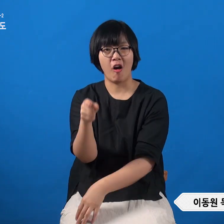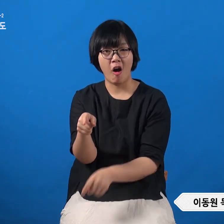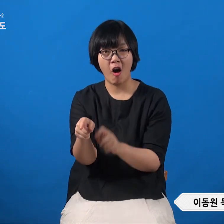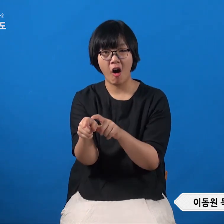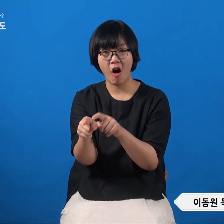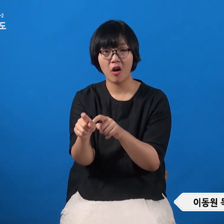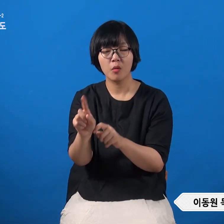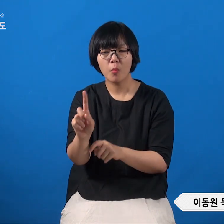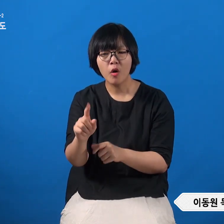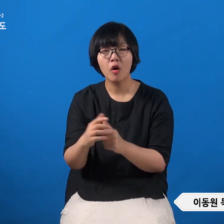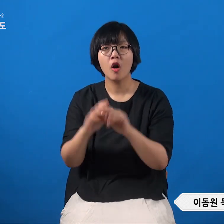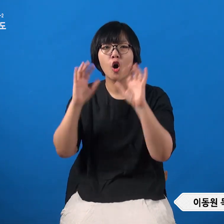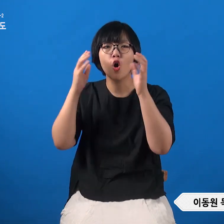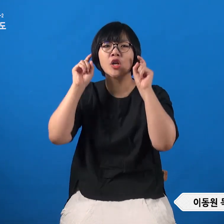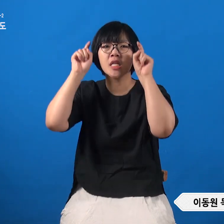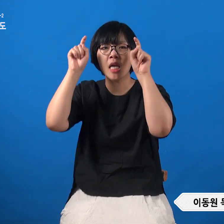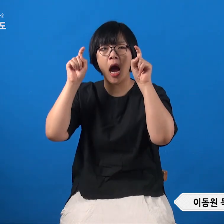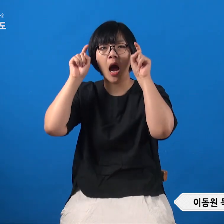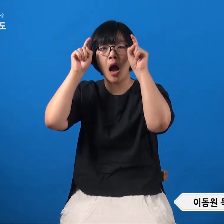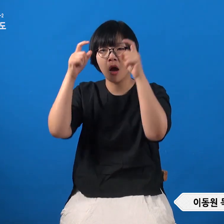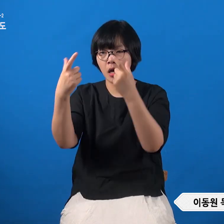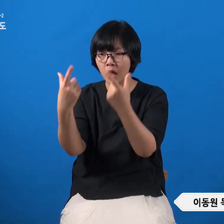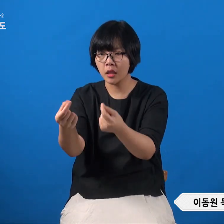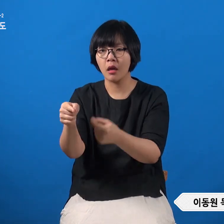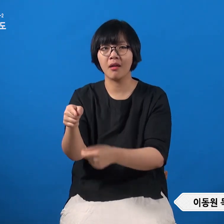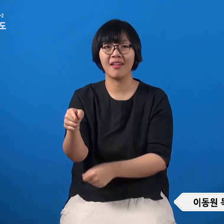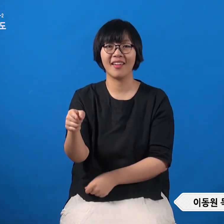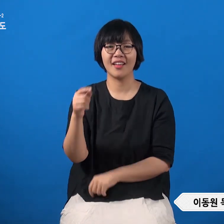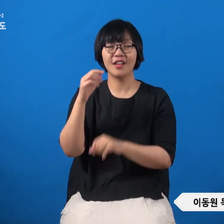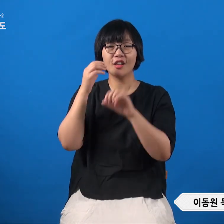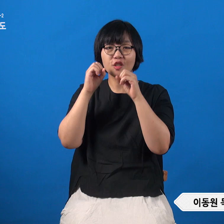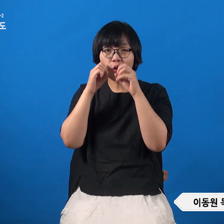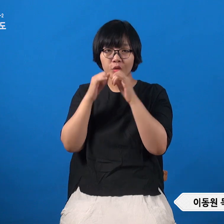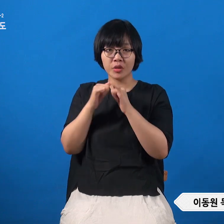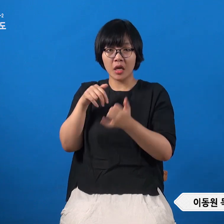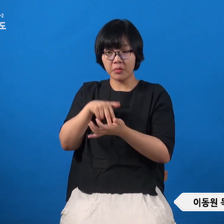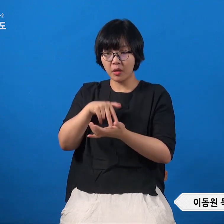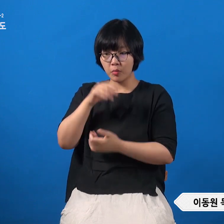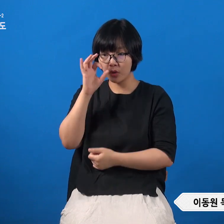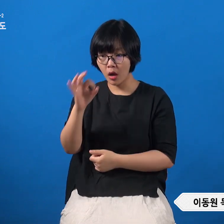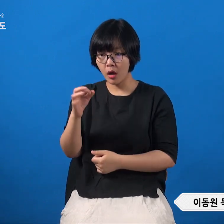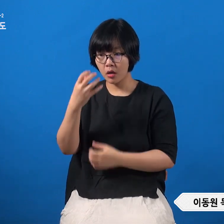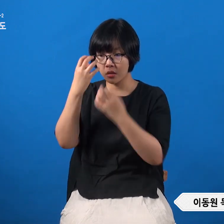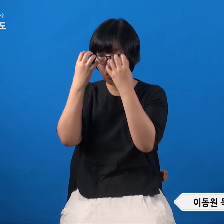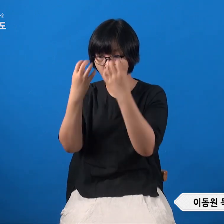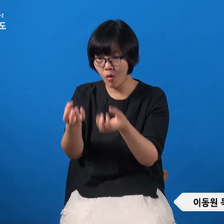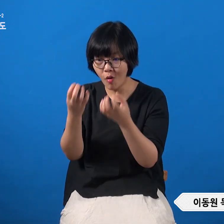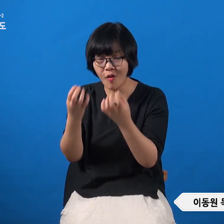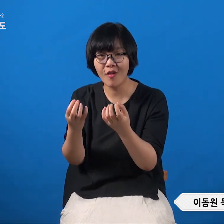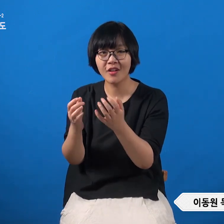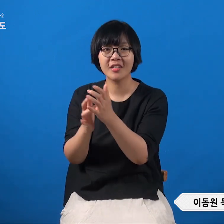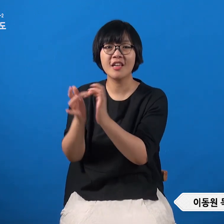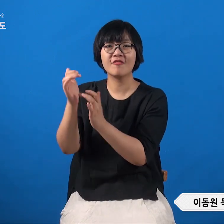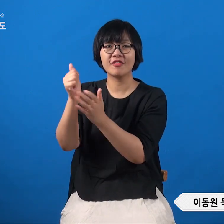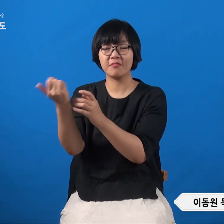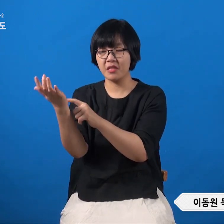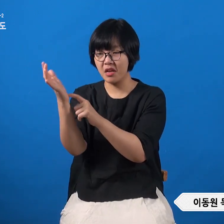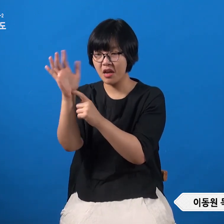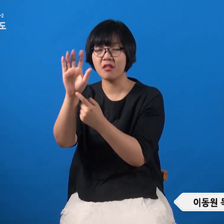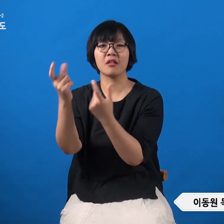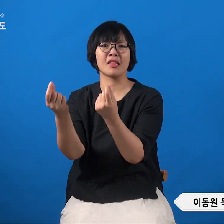양 할 때 양자예요. 선교사들이 보니까 이게 둘 다 이게 다 예수님의 상징이에요. 예수님을 물고기로